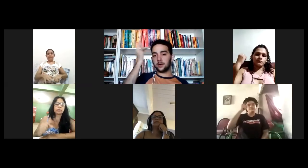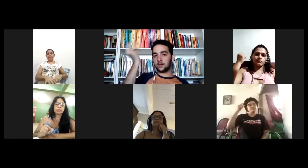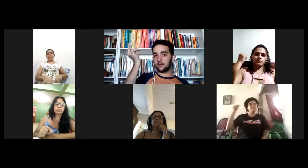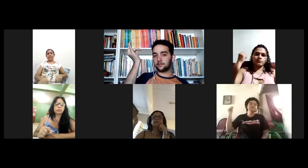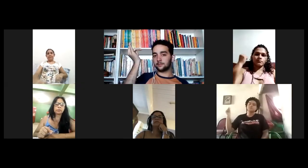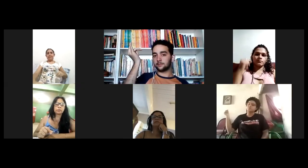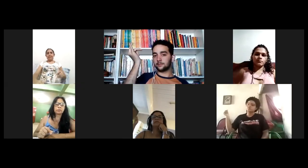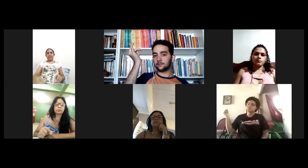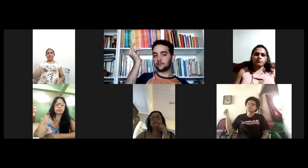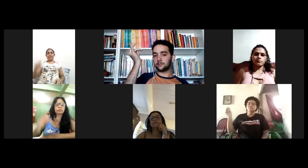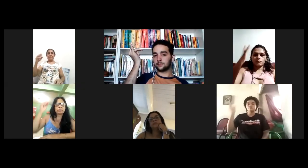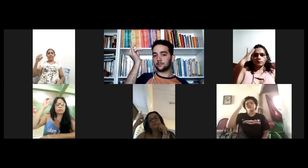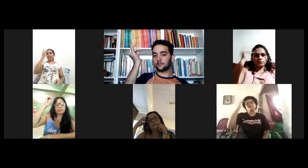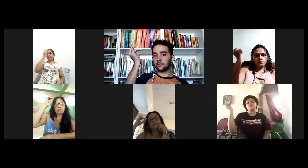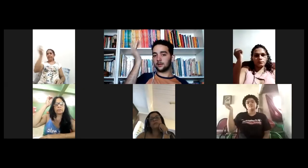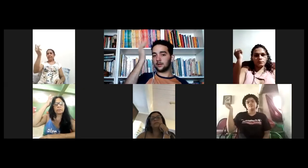amanhã,